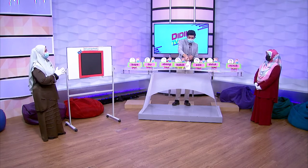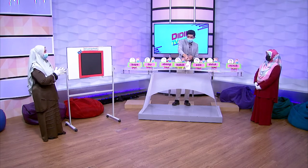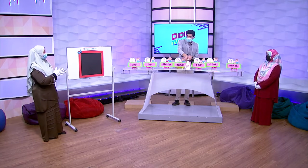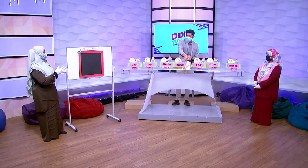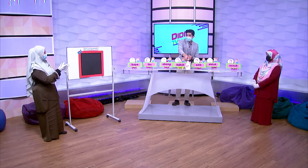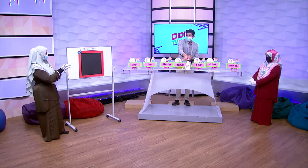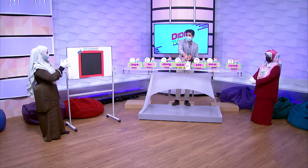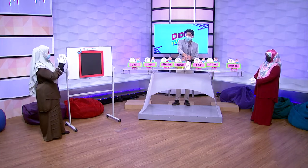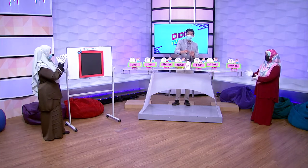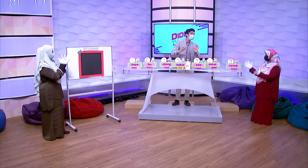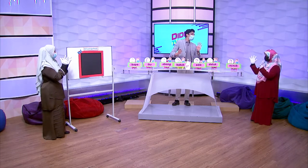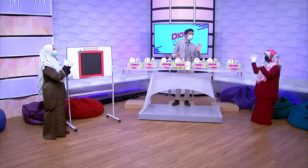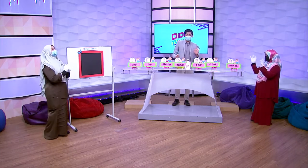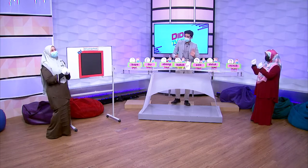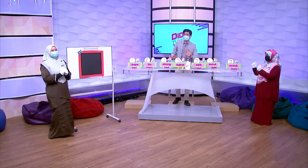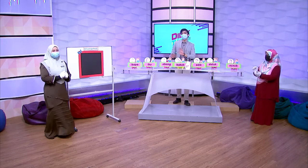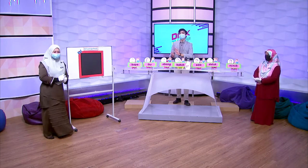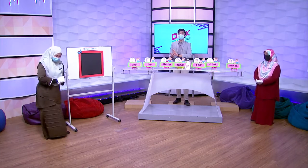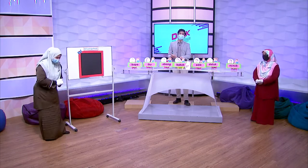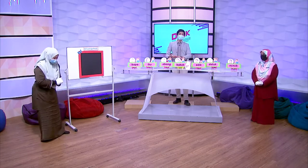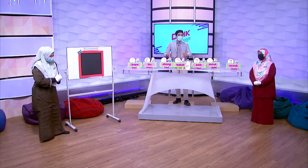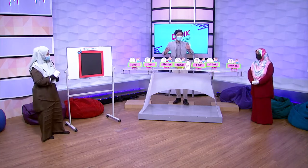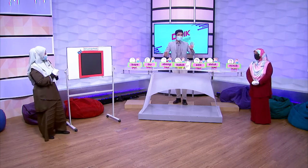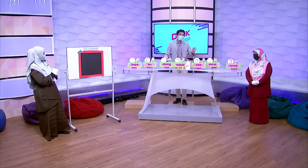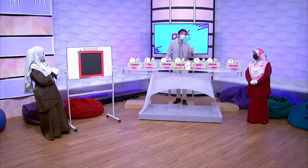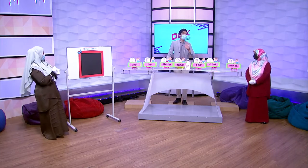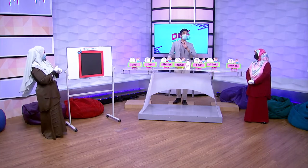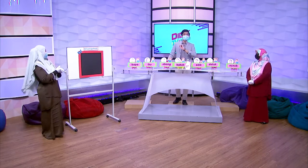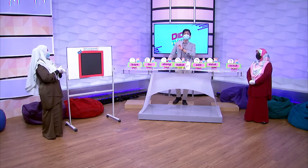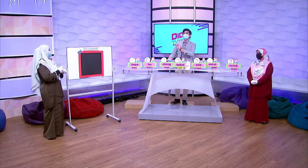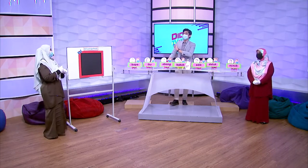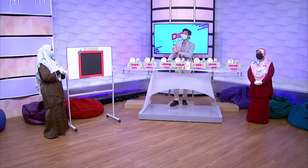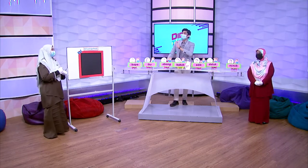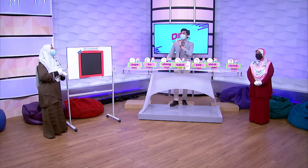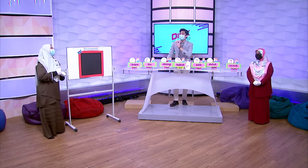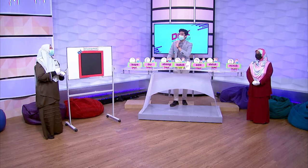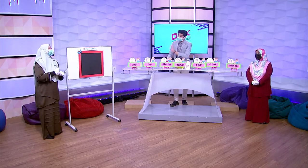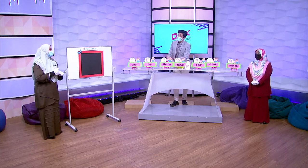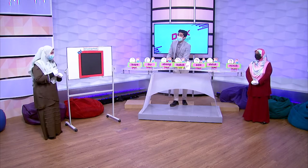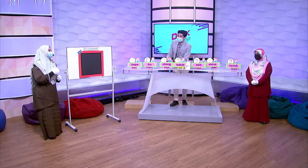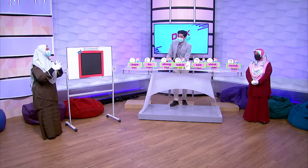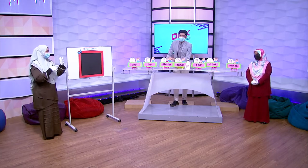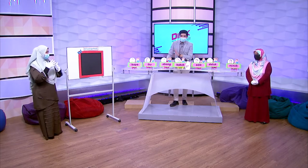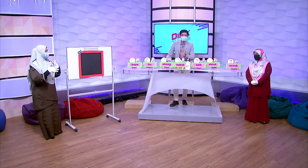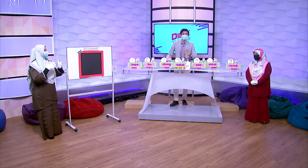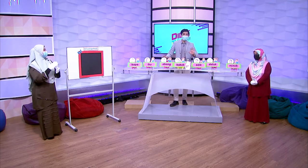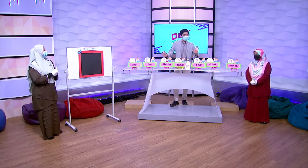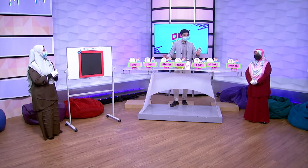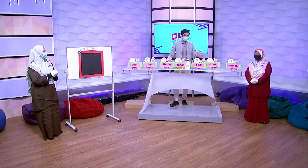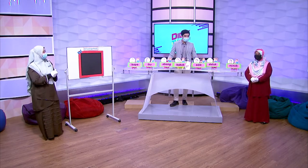oke oh minta maaf hari ini kita akan belajar mengenai bahasa isyarat Baitullah cekgu kena pakai sarung